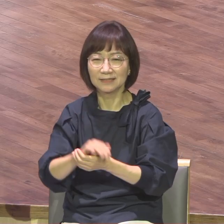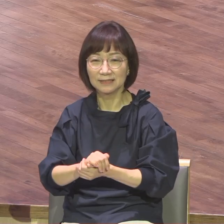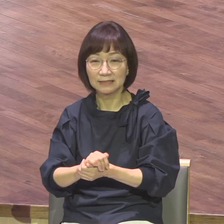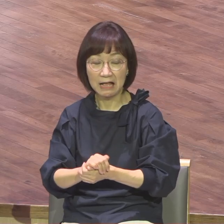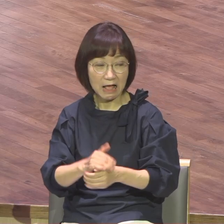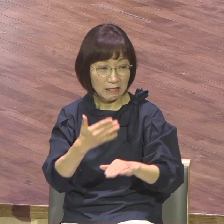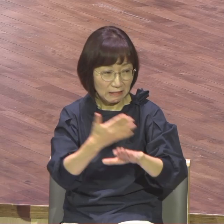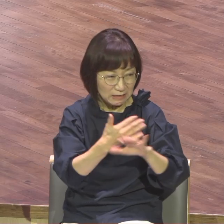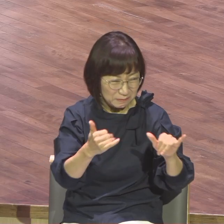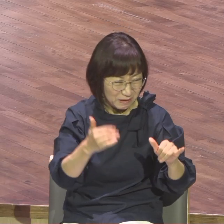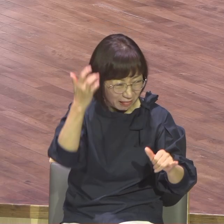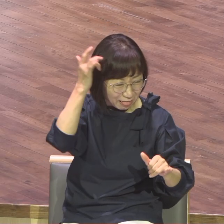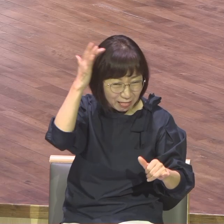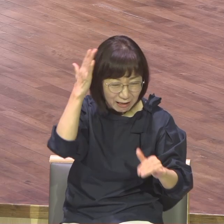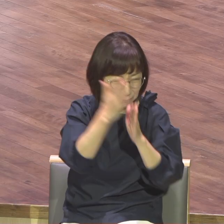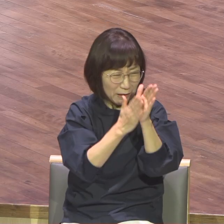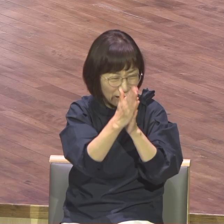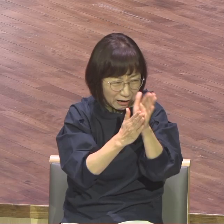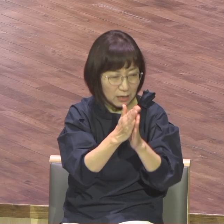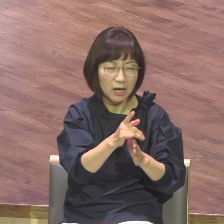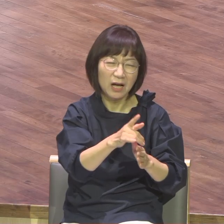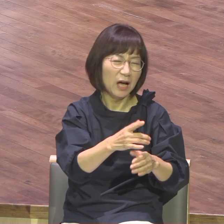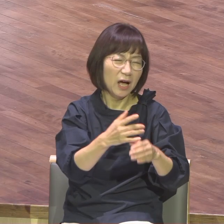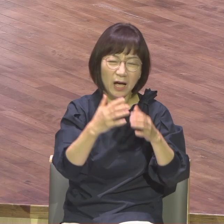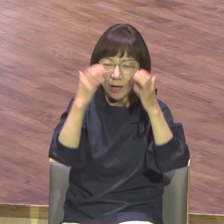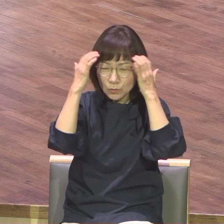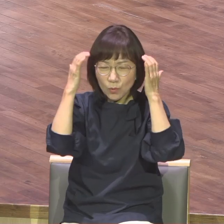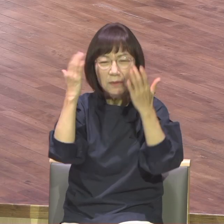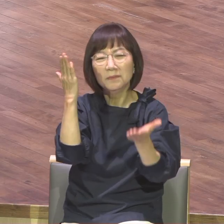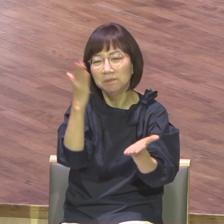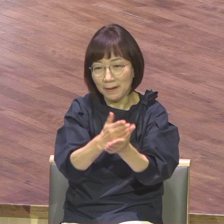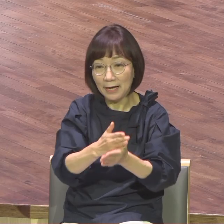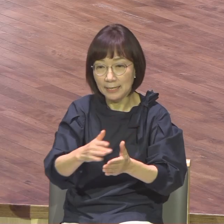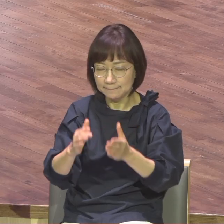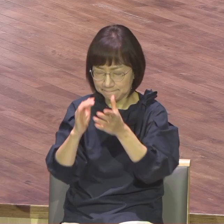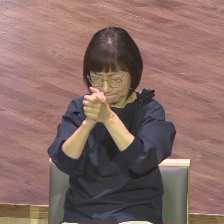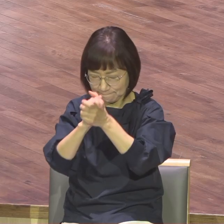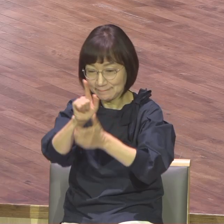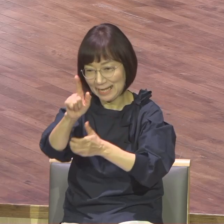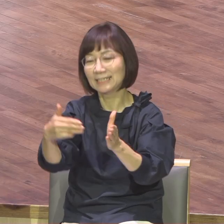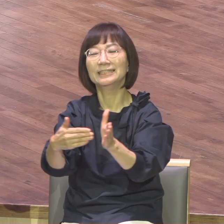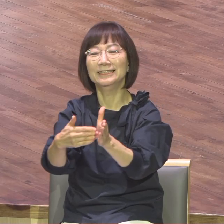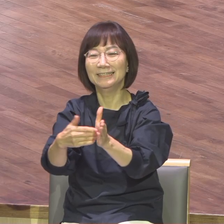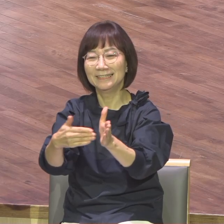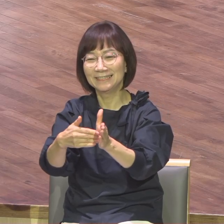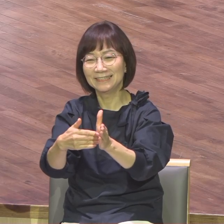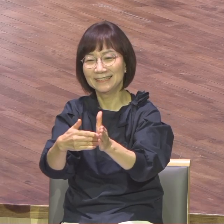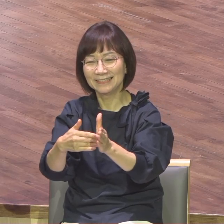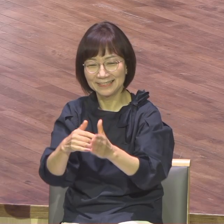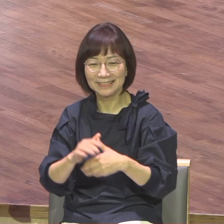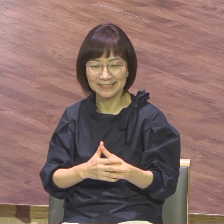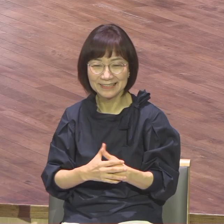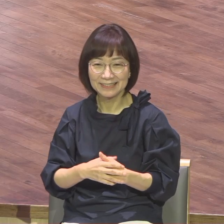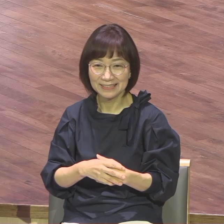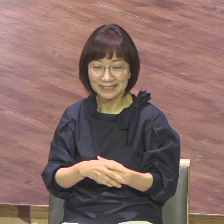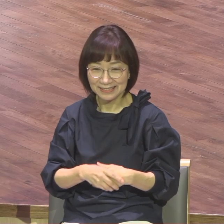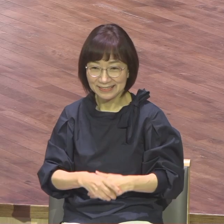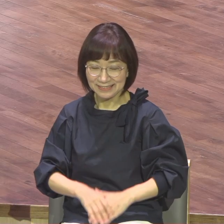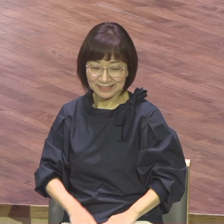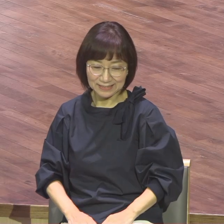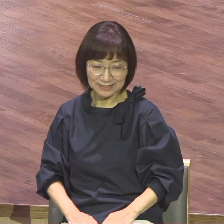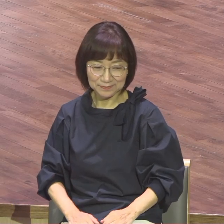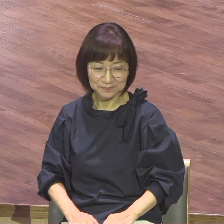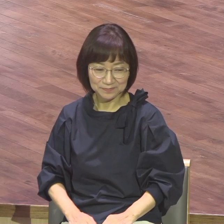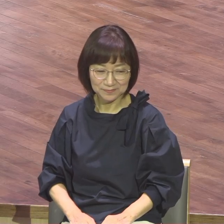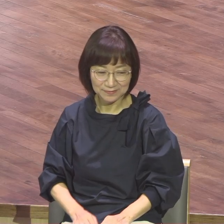마세요. 그냥 기도로 누리시기 바랍니다. 이 말씀 잡고 그냥 기도하면 그대로 하나님이 해주시지 우리가 뭐 머리칼 하나 우리가